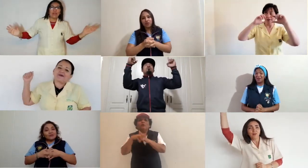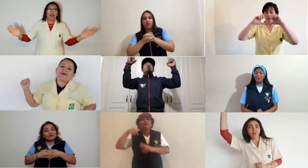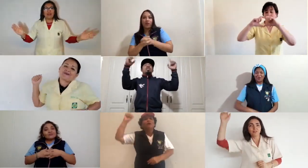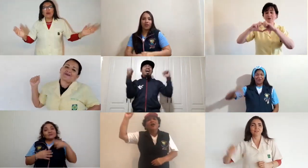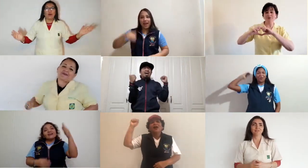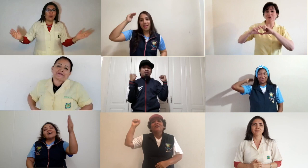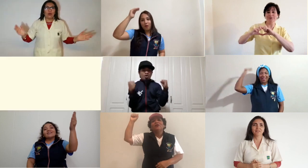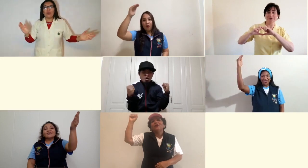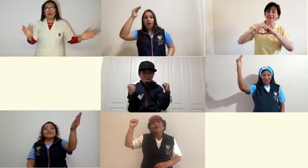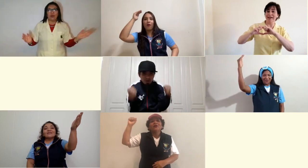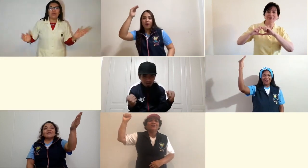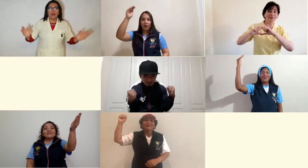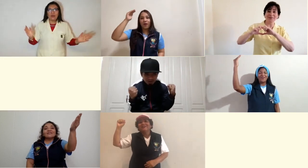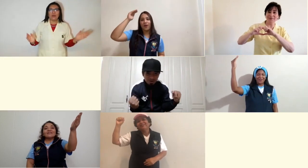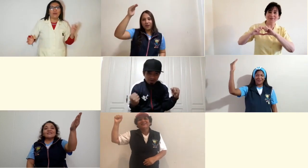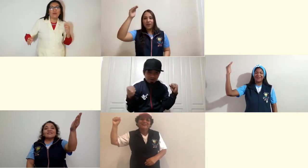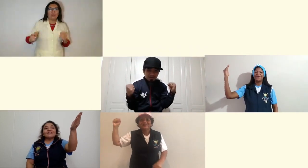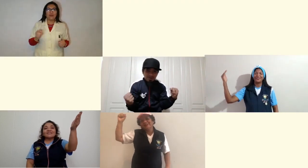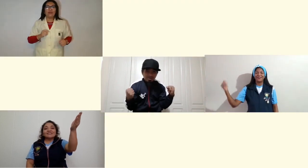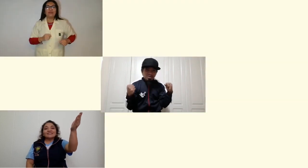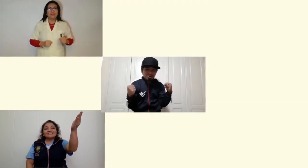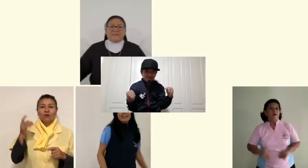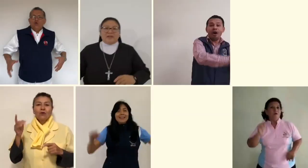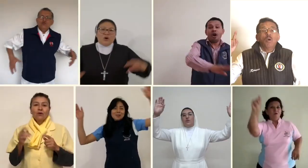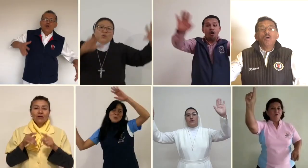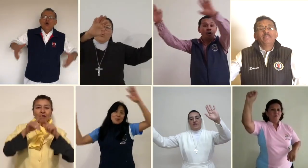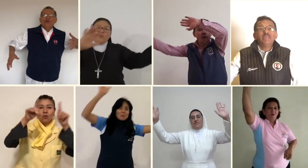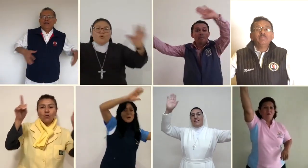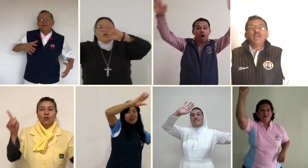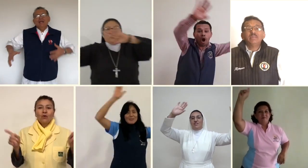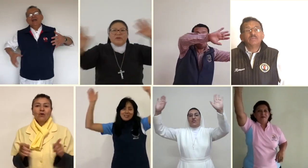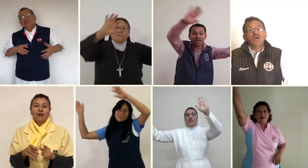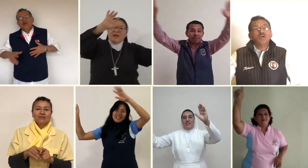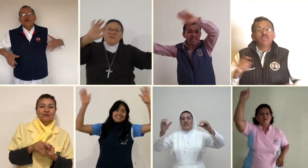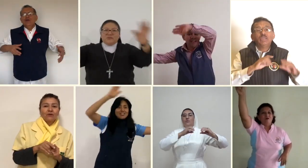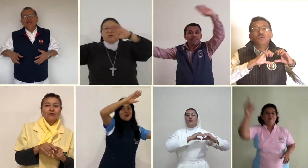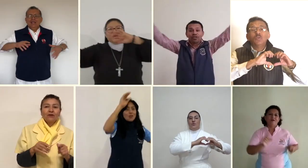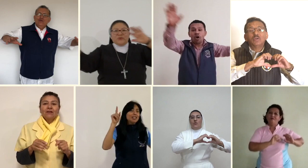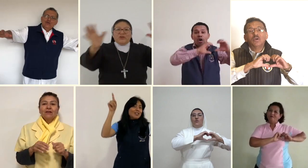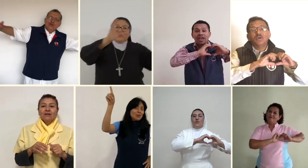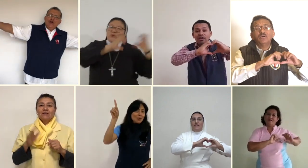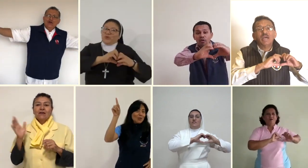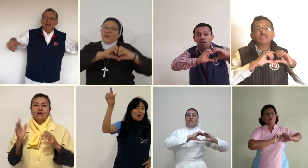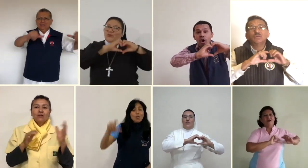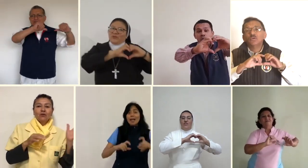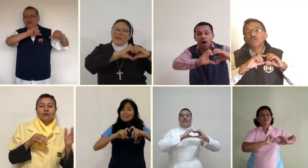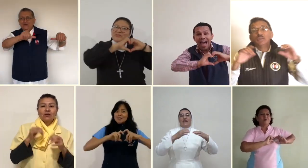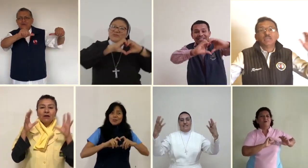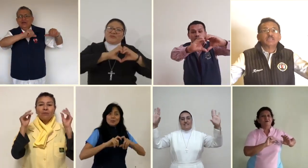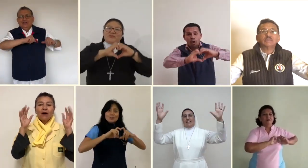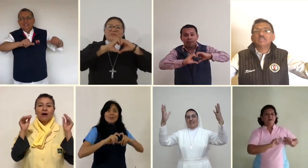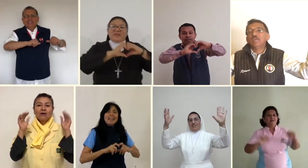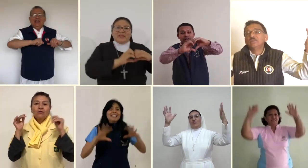Don Bosco fundador Un movimiento y un corazón,